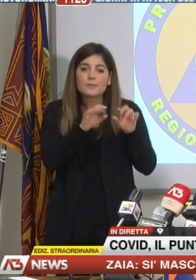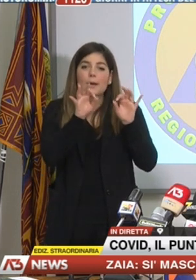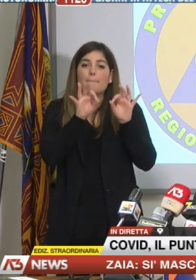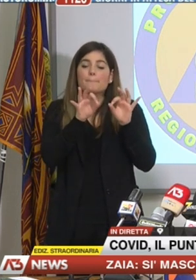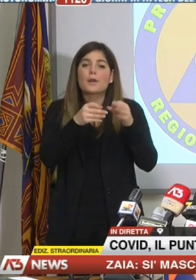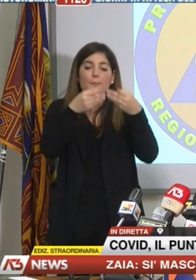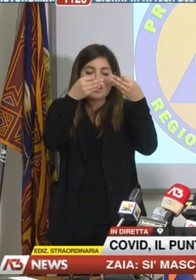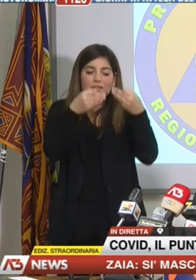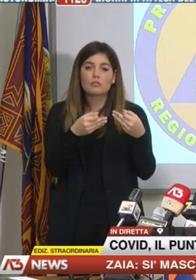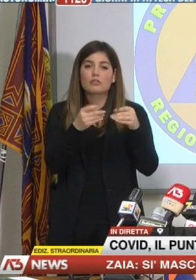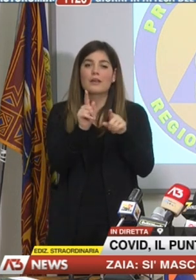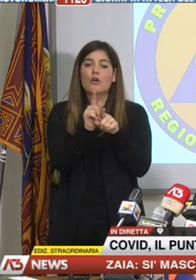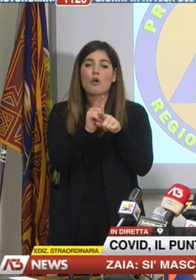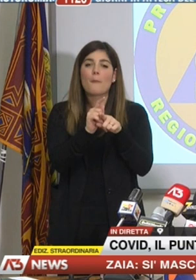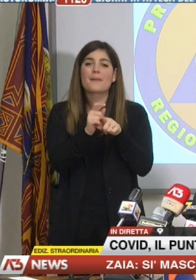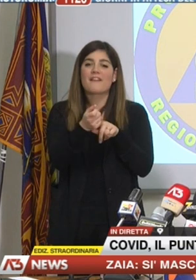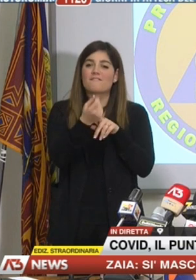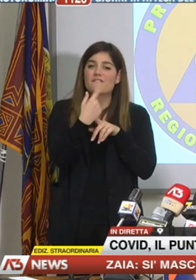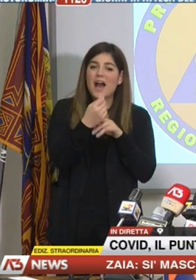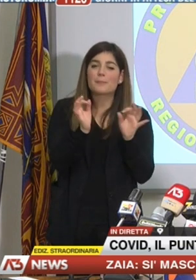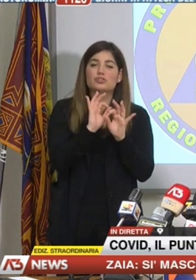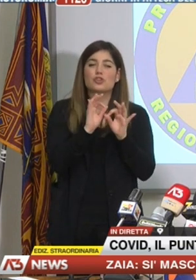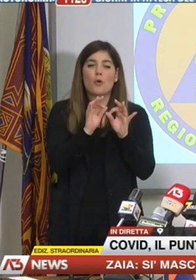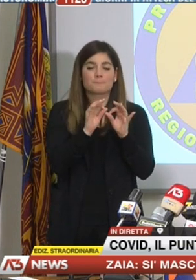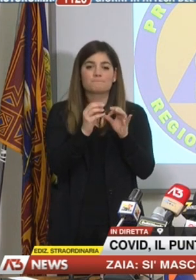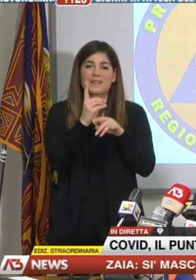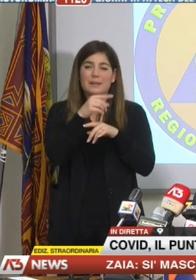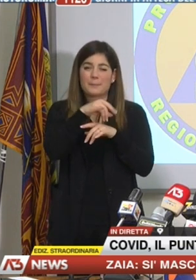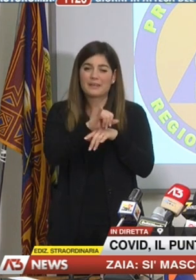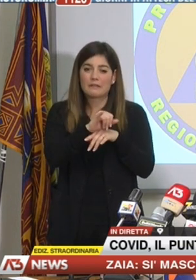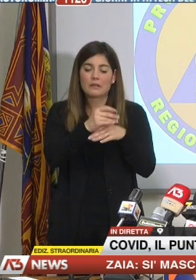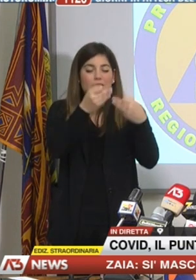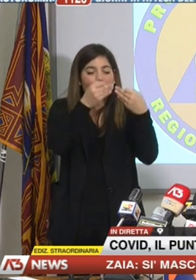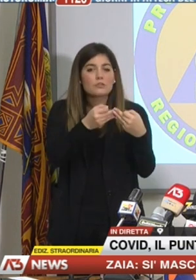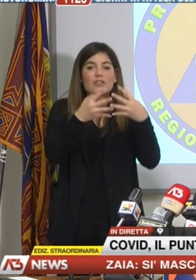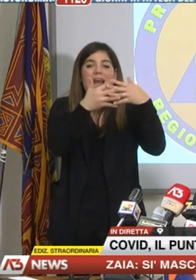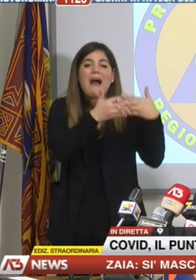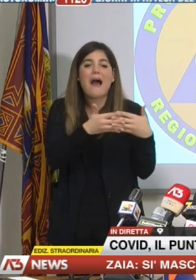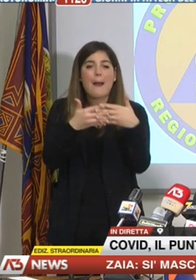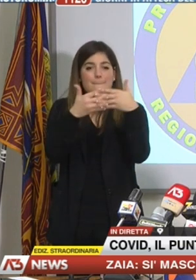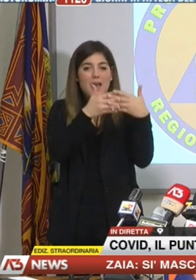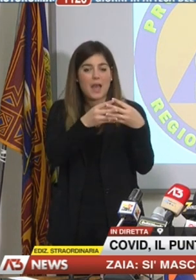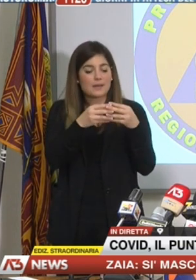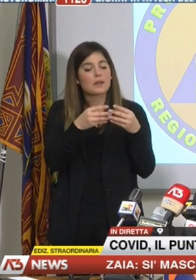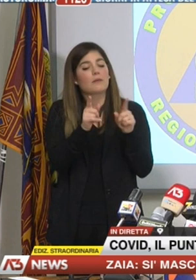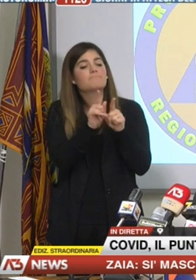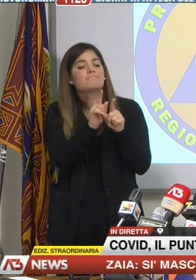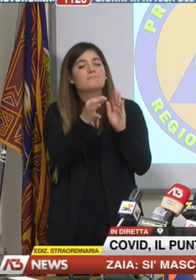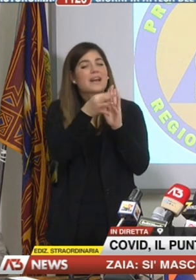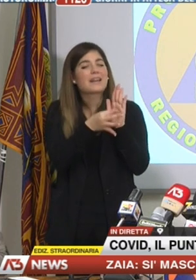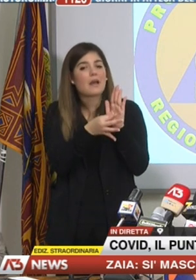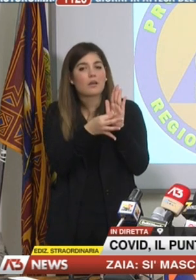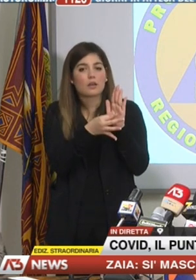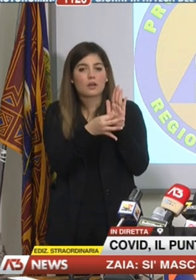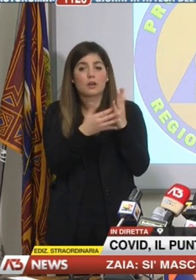per tutti gli Stati Uniti. Il governo italiano, su nostra sollecitazione, ha adottato un mese fa